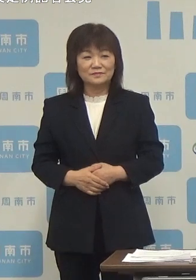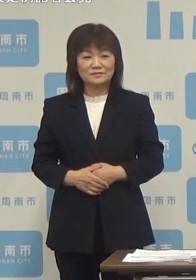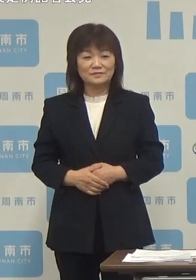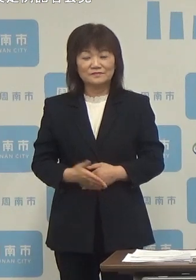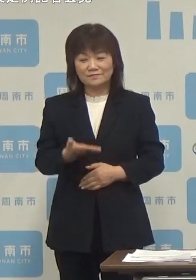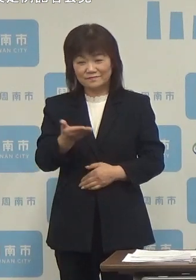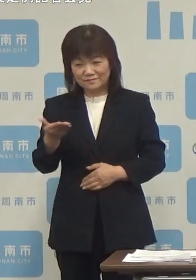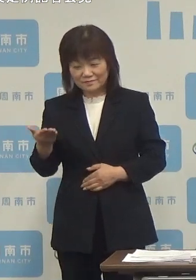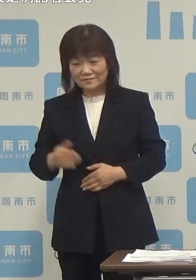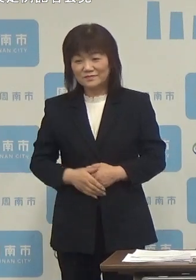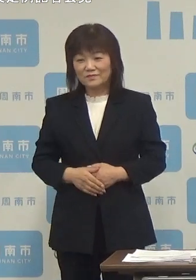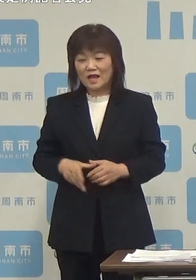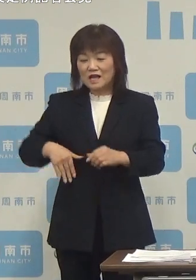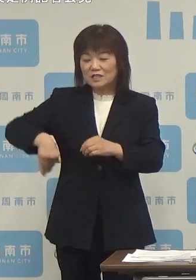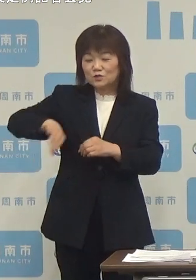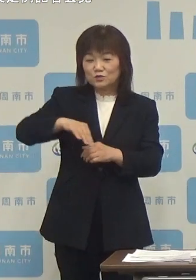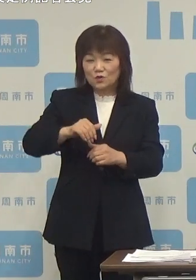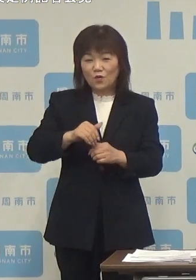次に